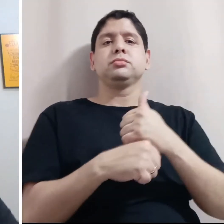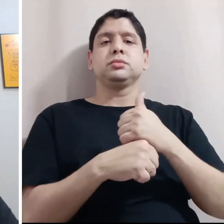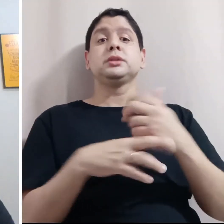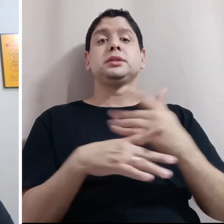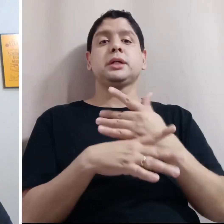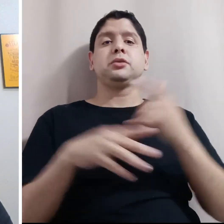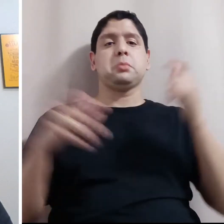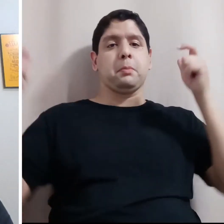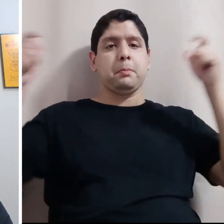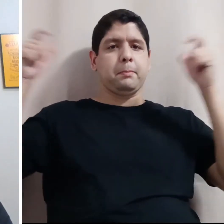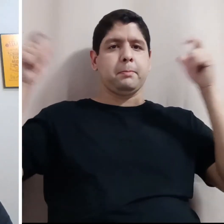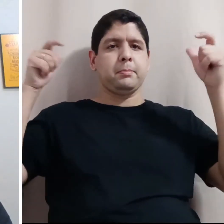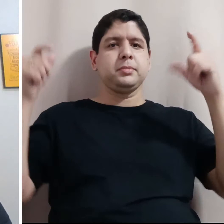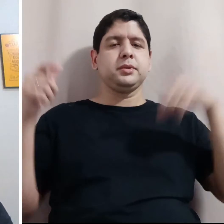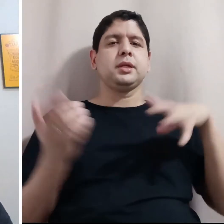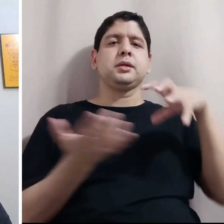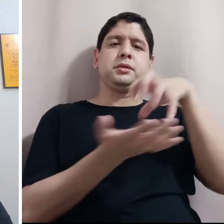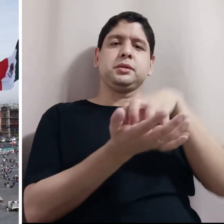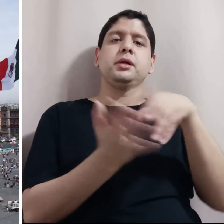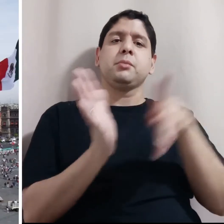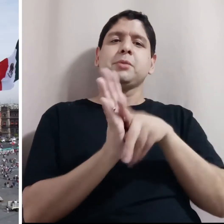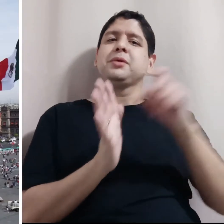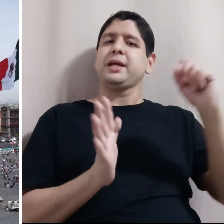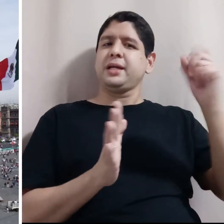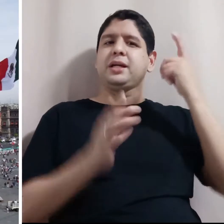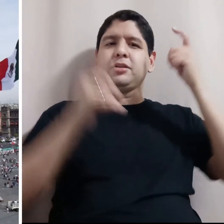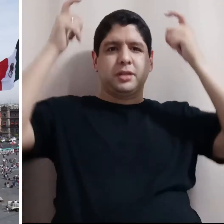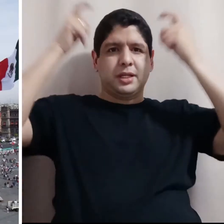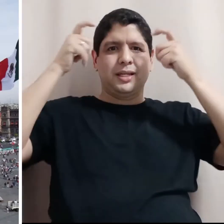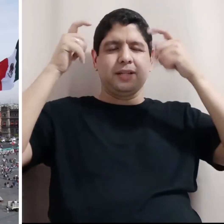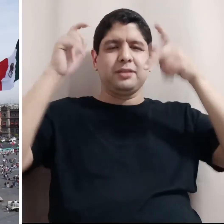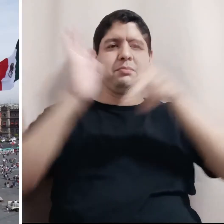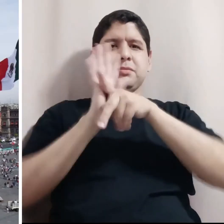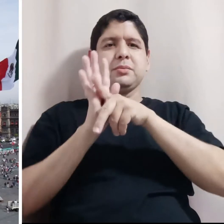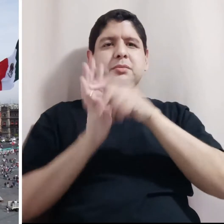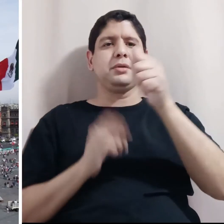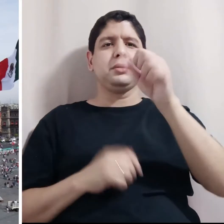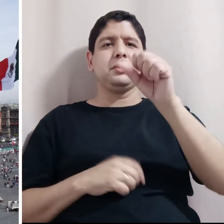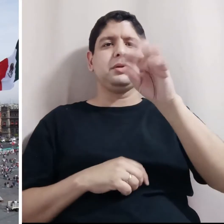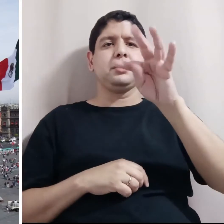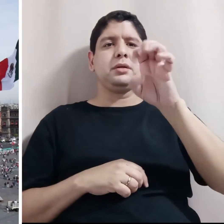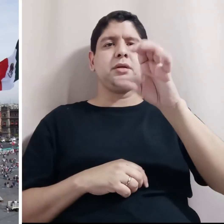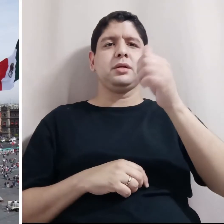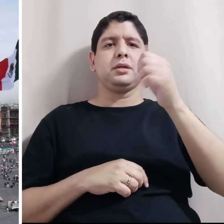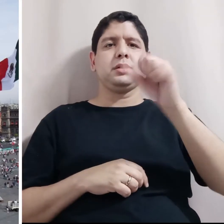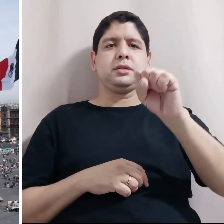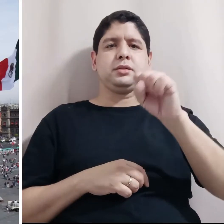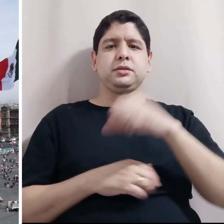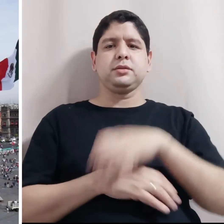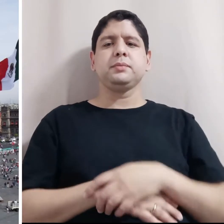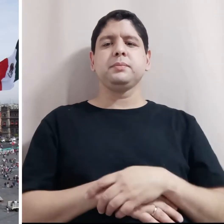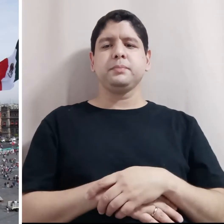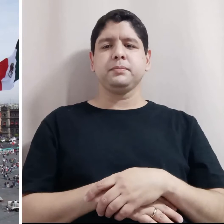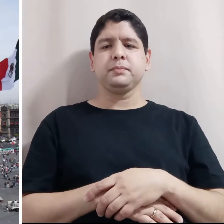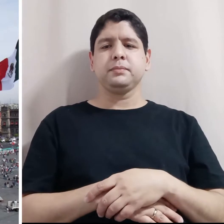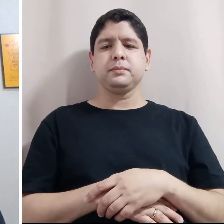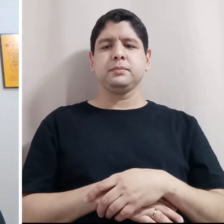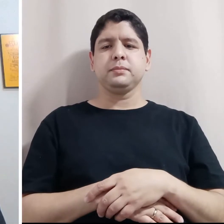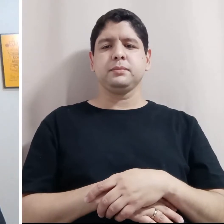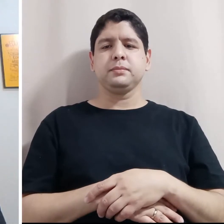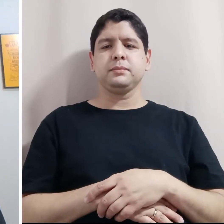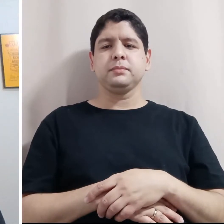uma outra cidade, que é a cidade do México, a atual capital dos mexicanos. Em Tenochtitlan e nas outras